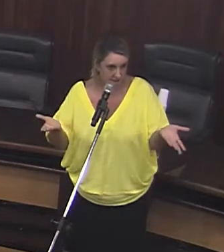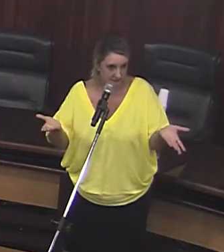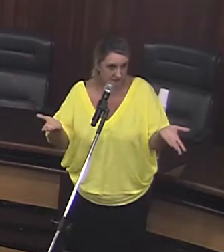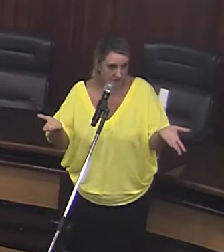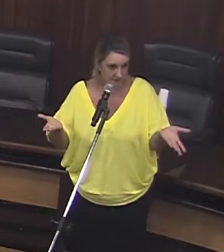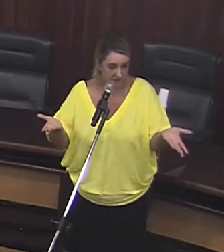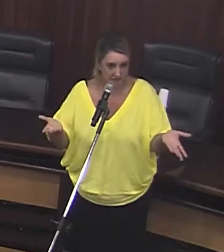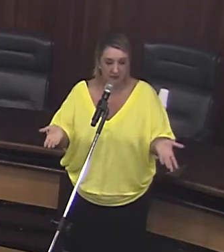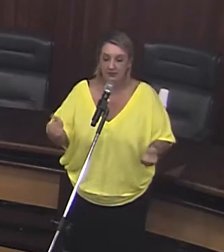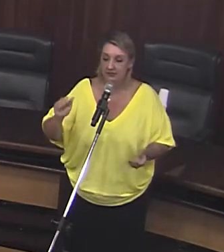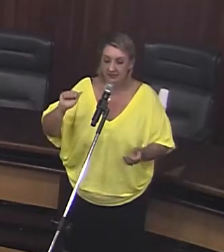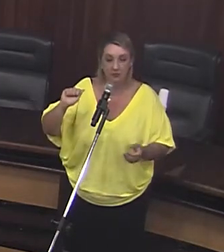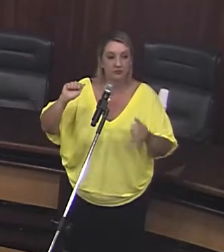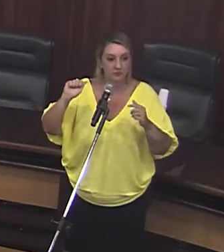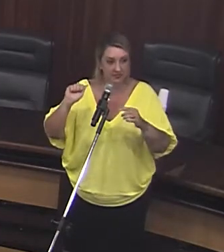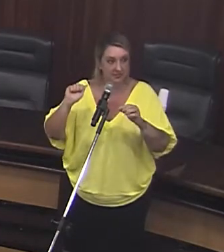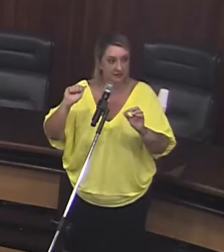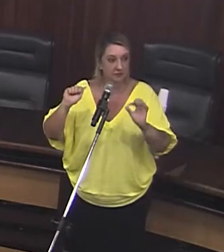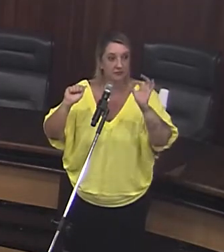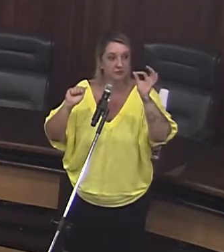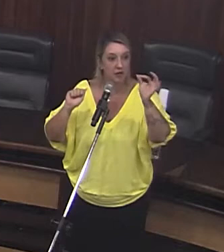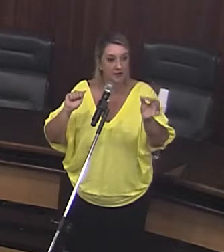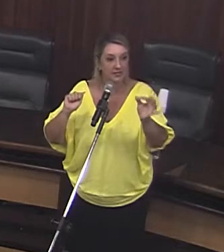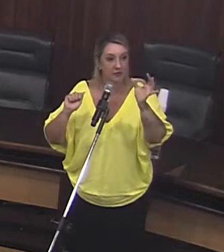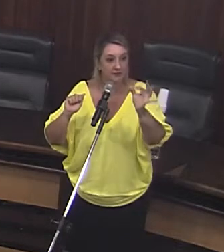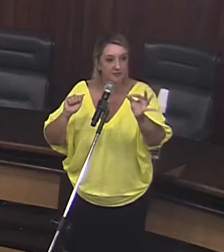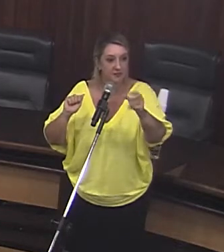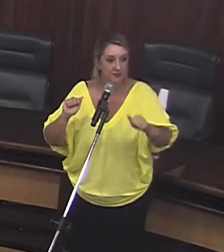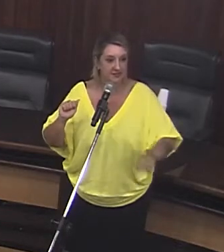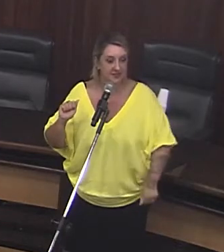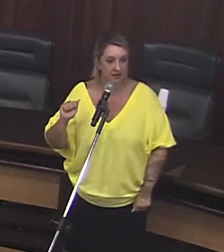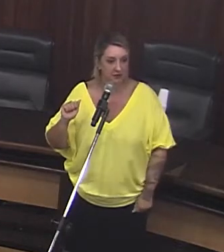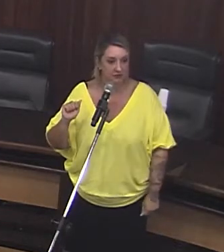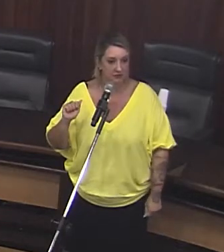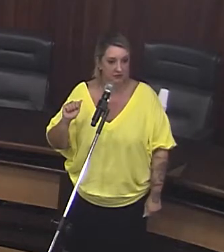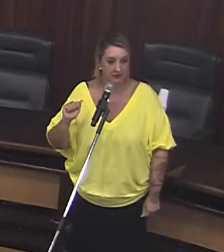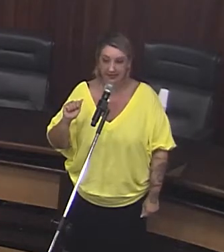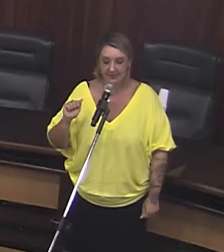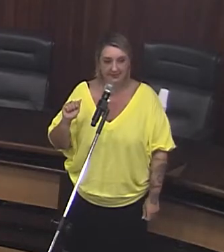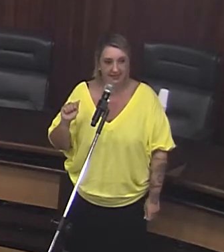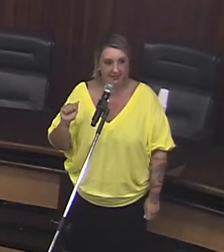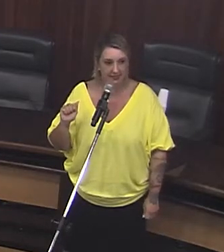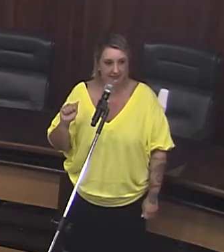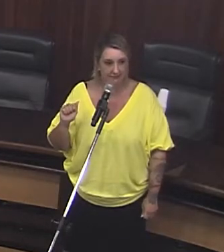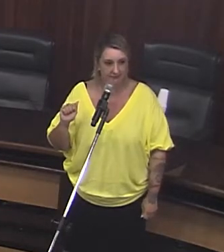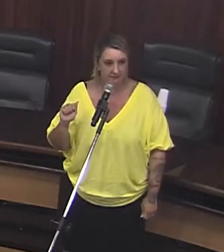Né? Então, estou escrevendo... Não é uma língua visoespacial? Cadê a tecla?